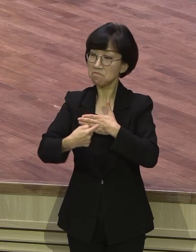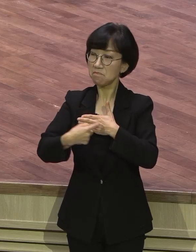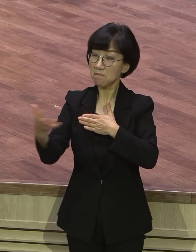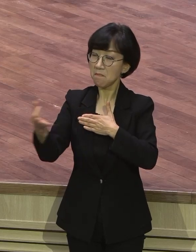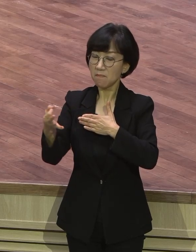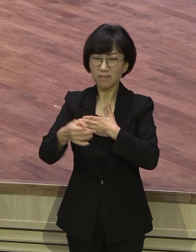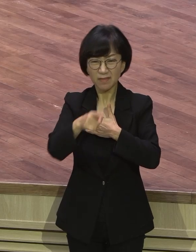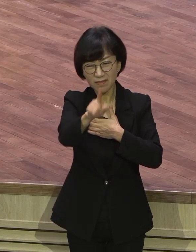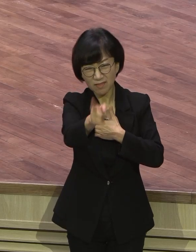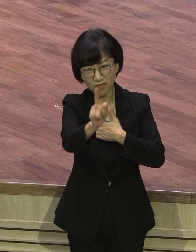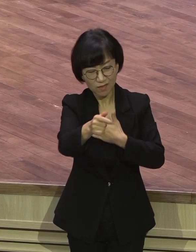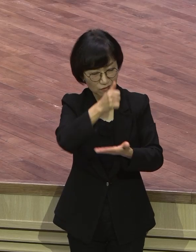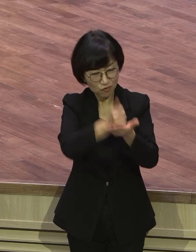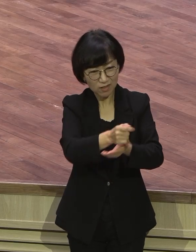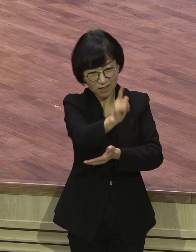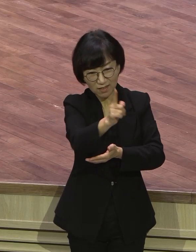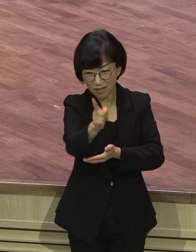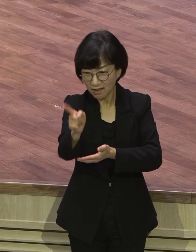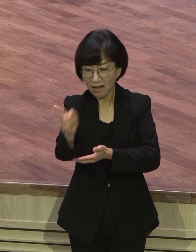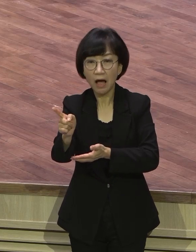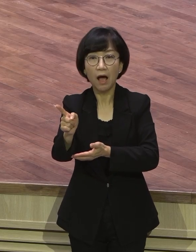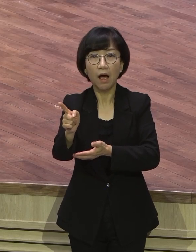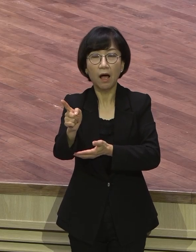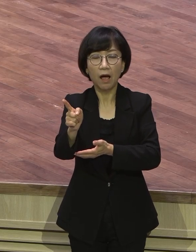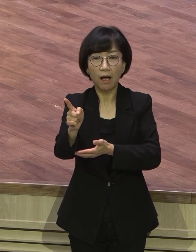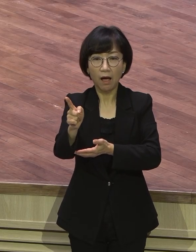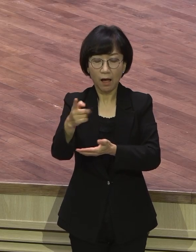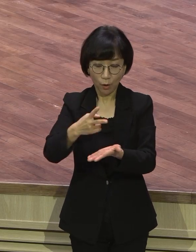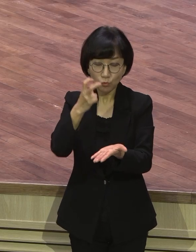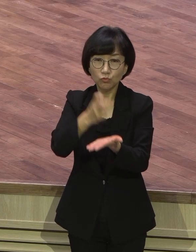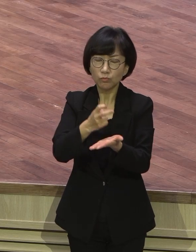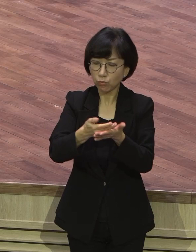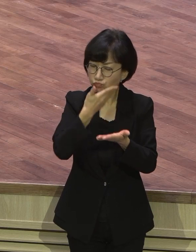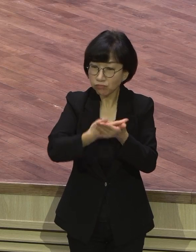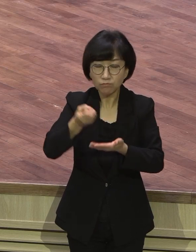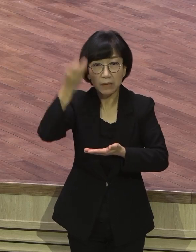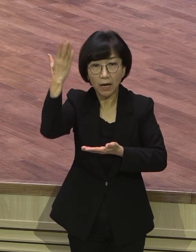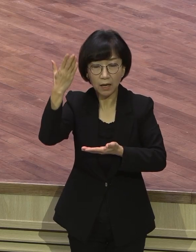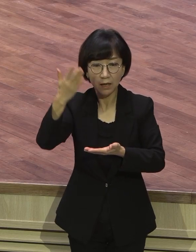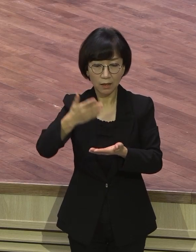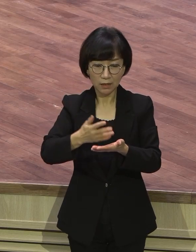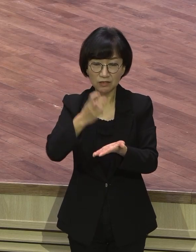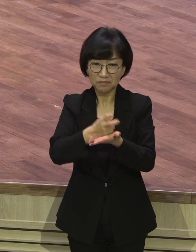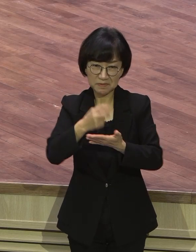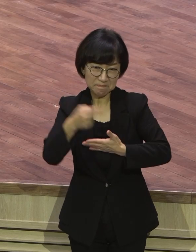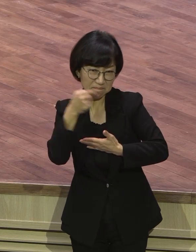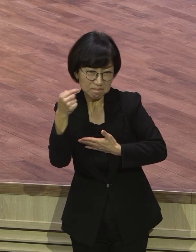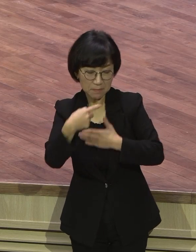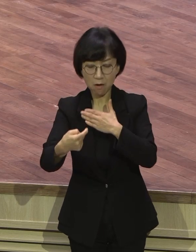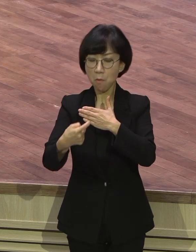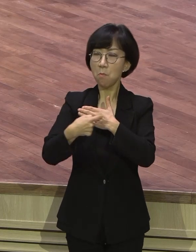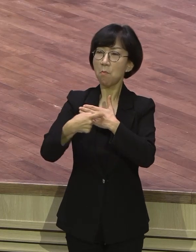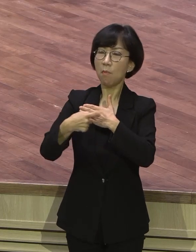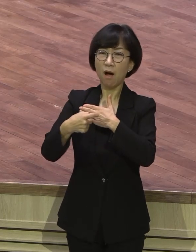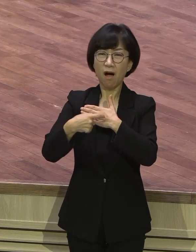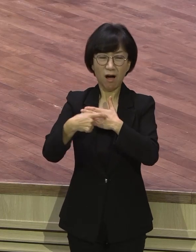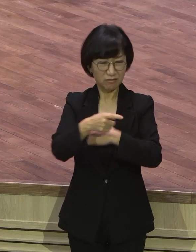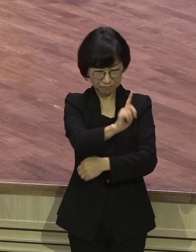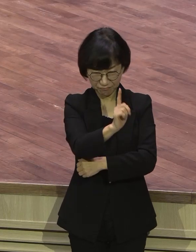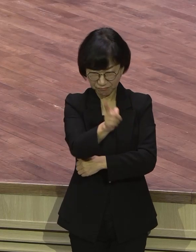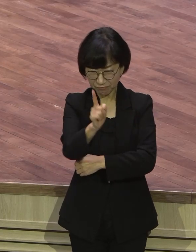판단하는 율법주의적 삶을 지금 완전히